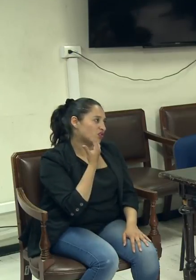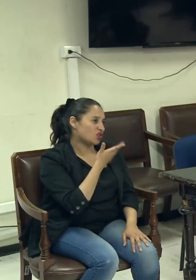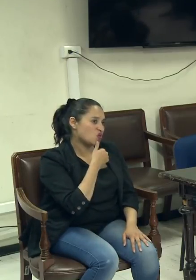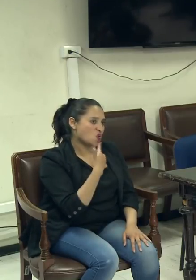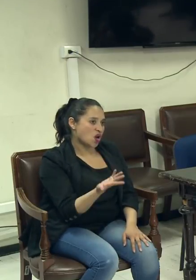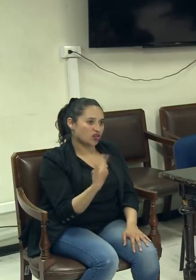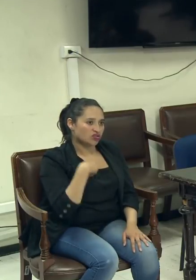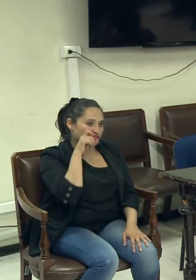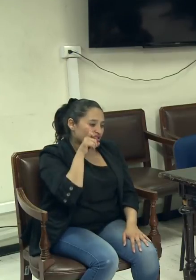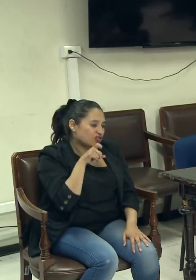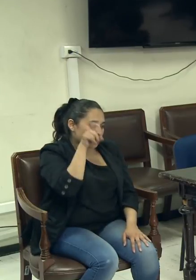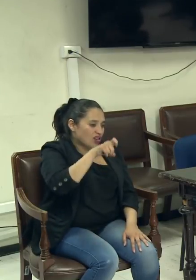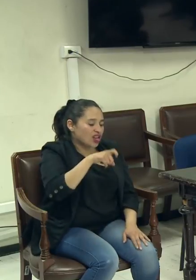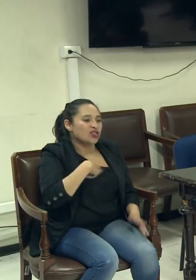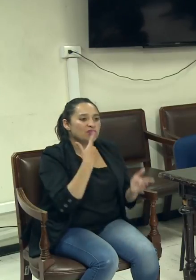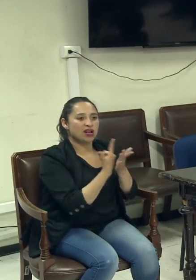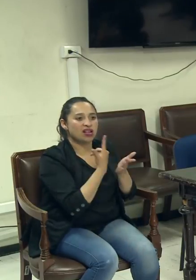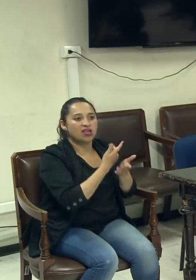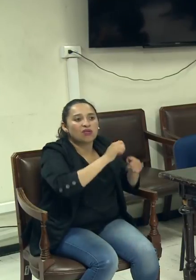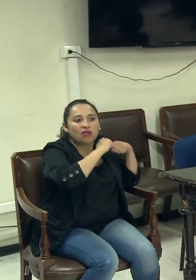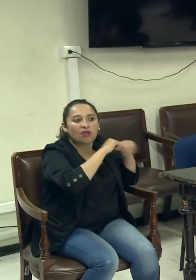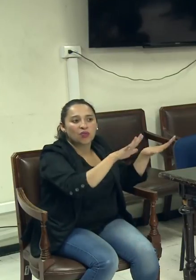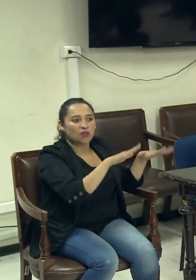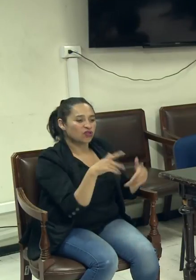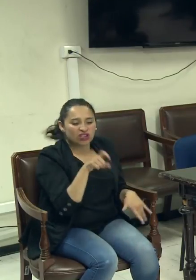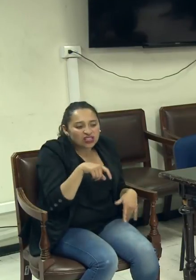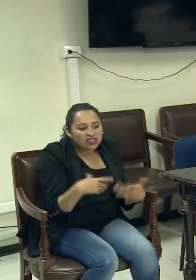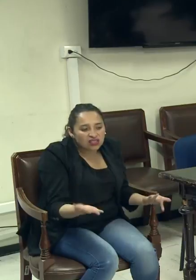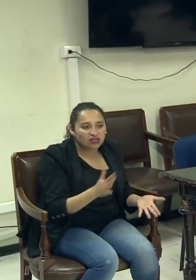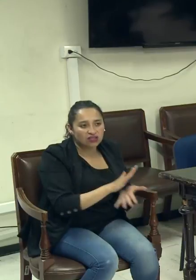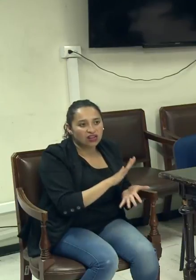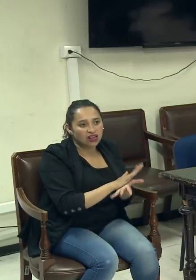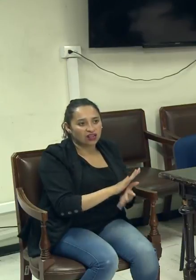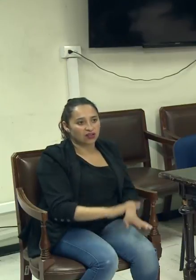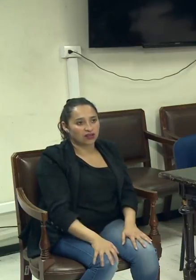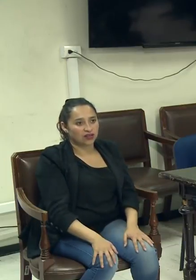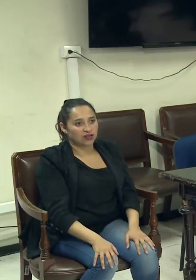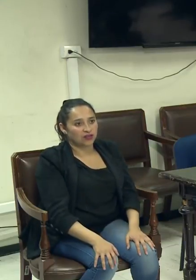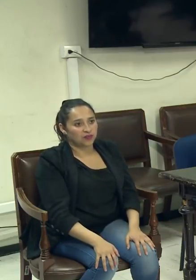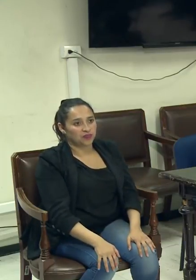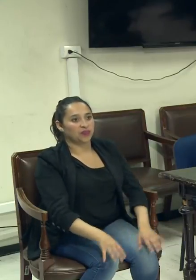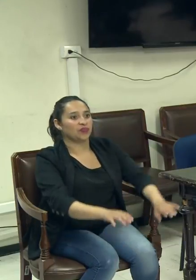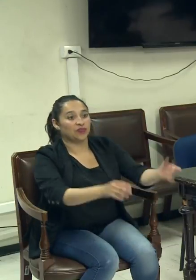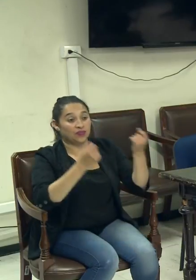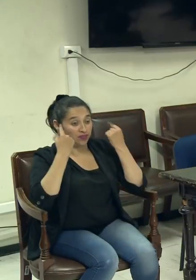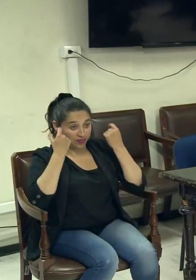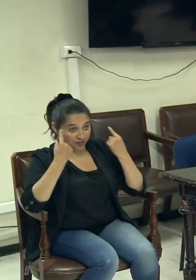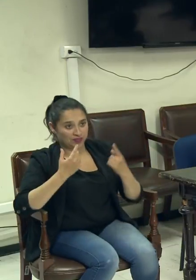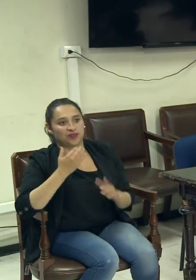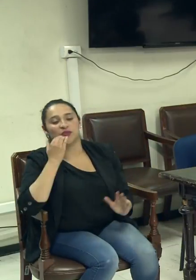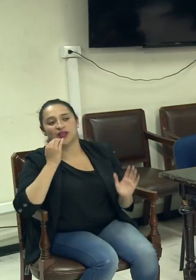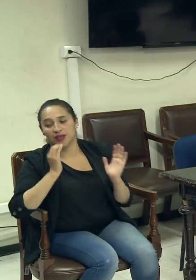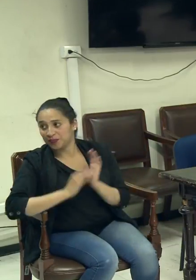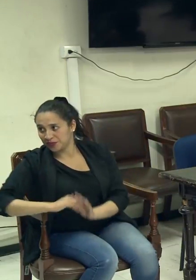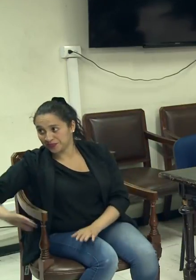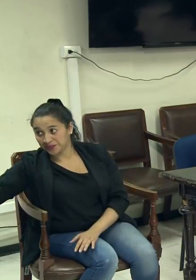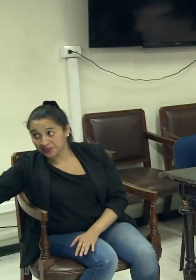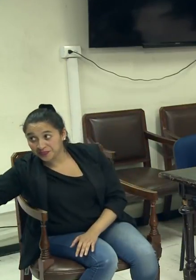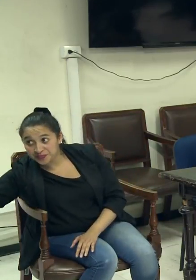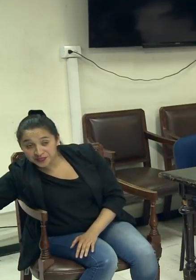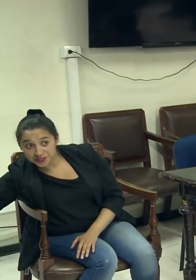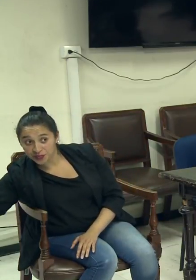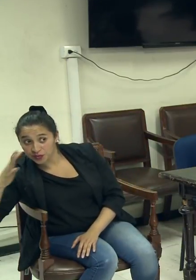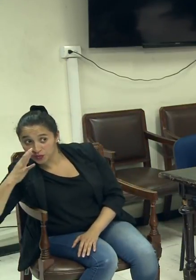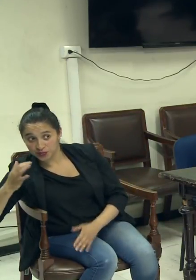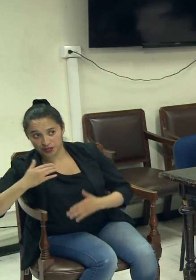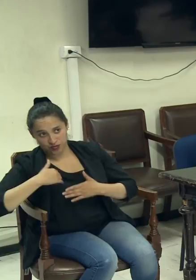Bueno, esto porque sí se puede cambiar nuestra vida mixta. Ahora, cambiar